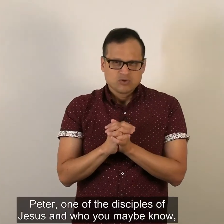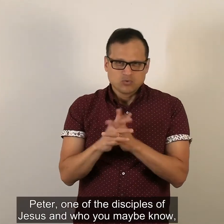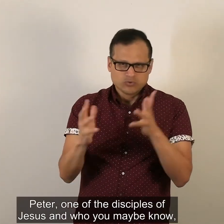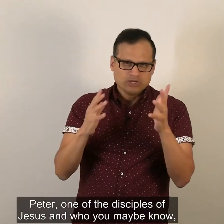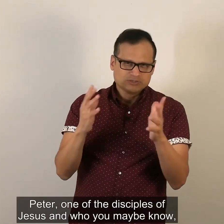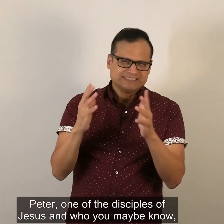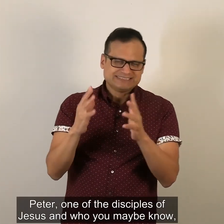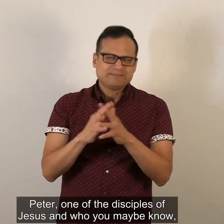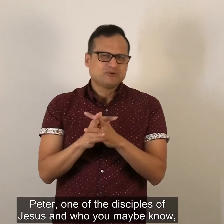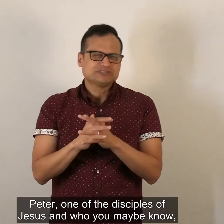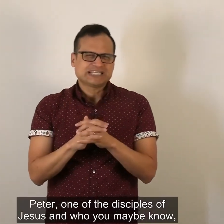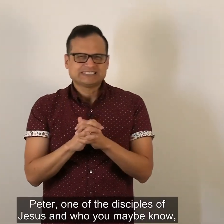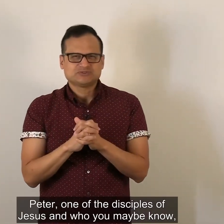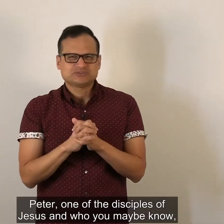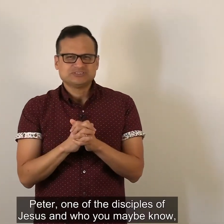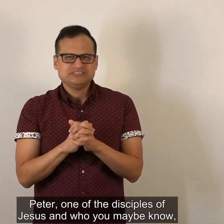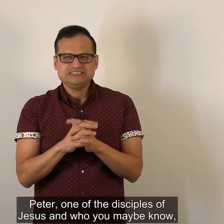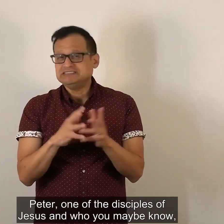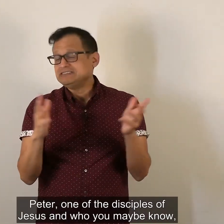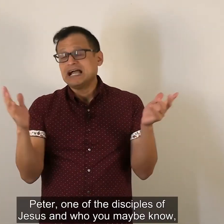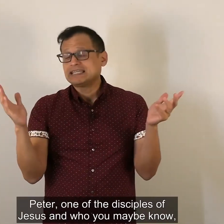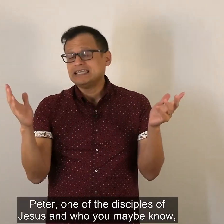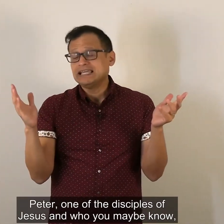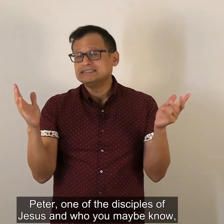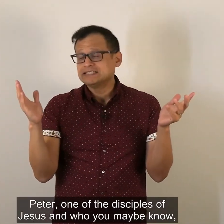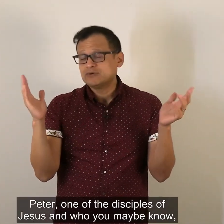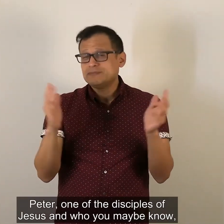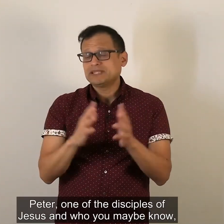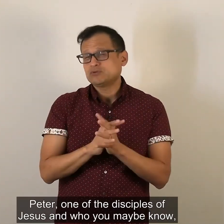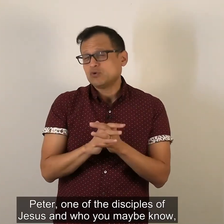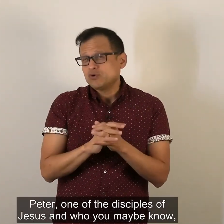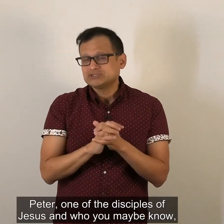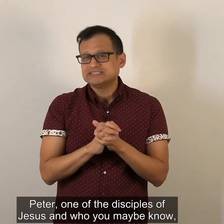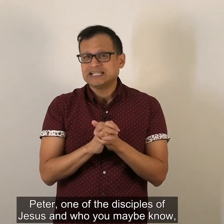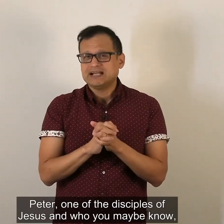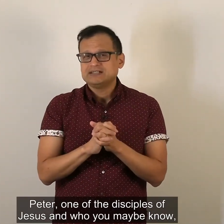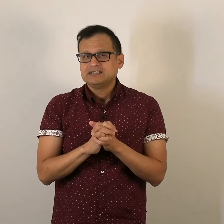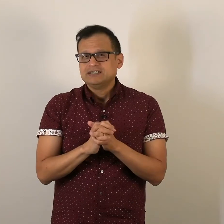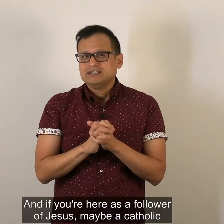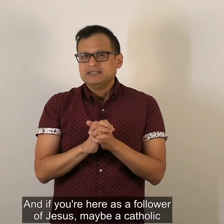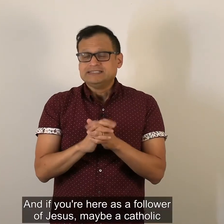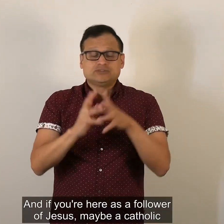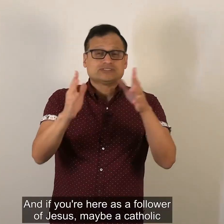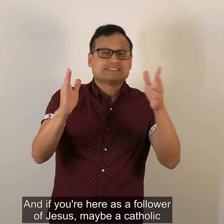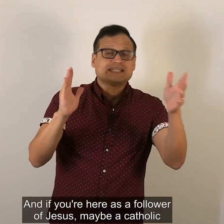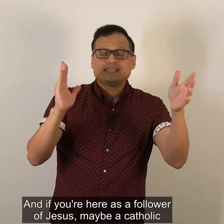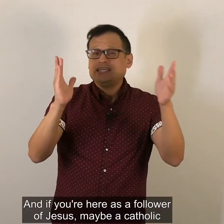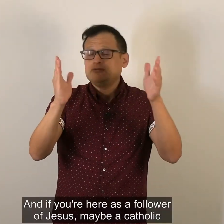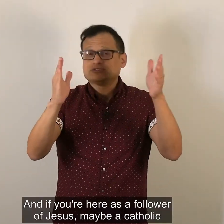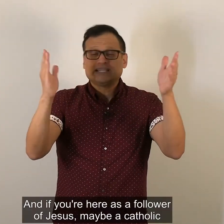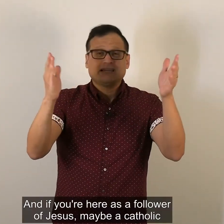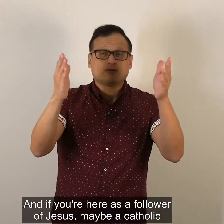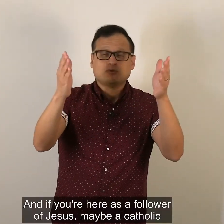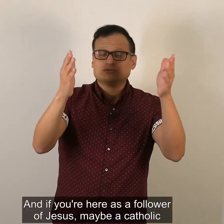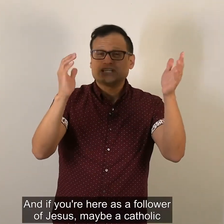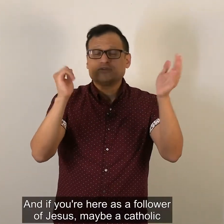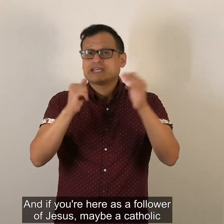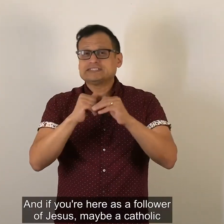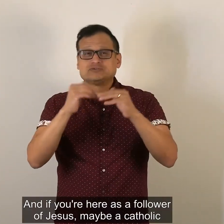uno de los discípulos de Jesús y a quien seguramente tú conoces ya, y si tú estás aquí, no sé, como seguidor de Jesús,